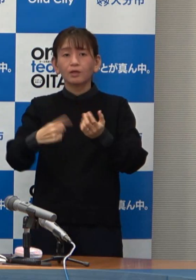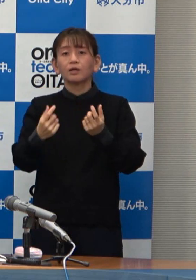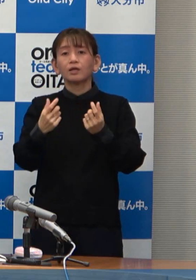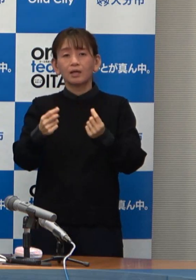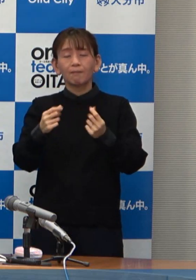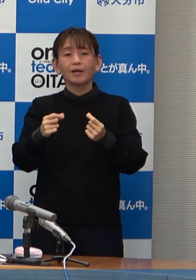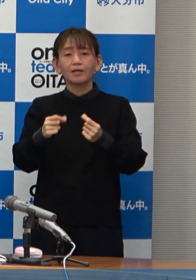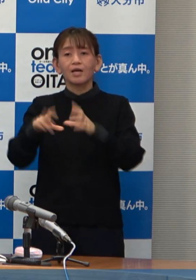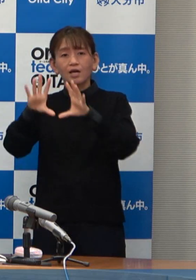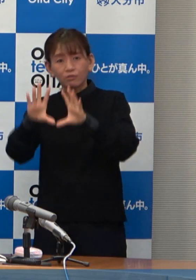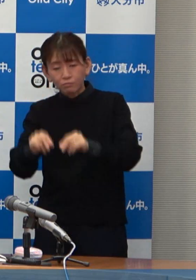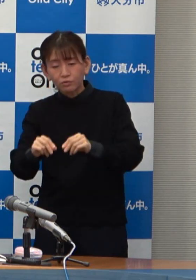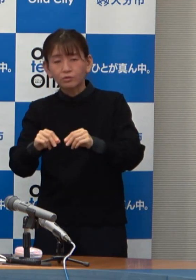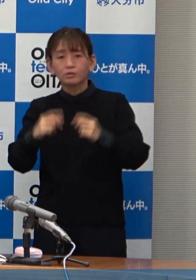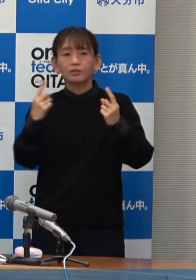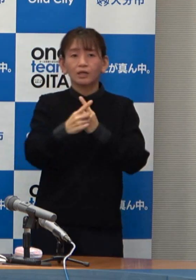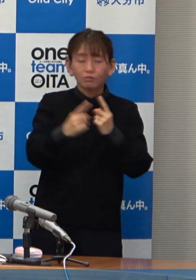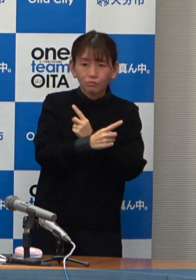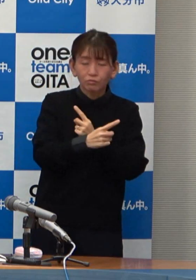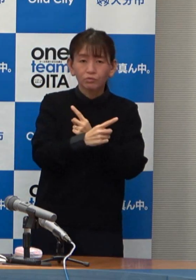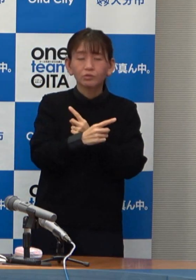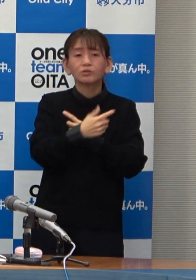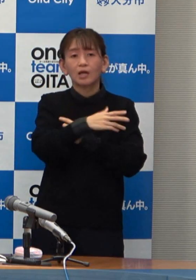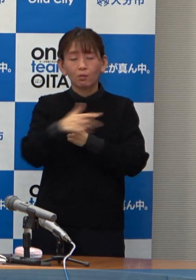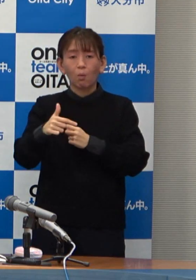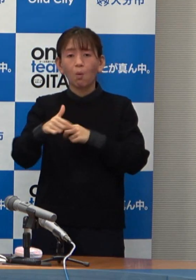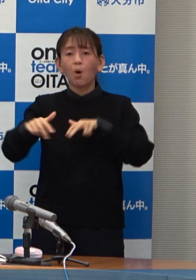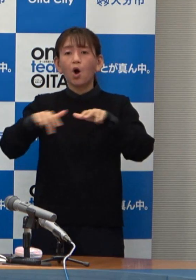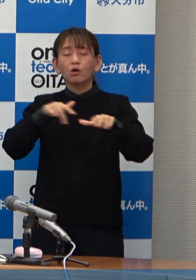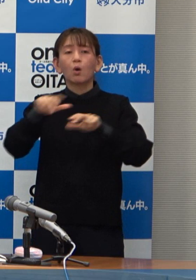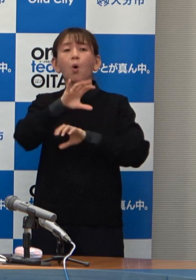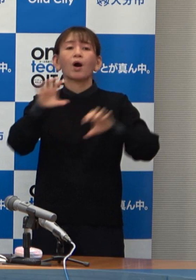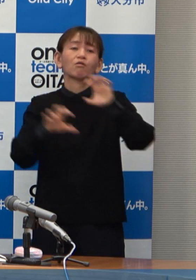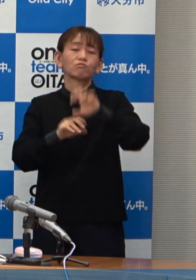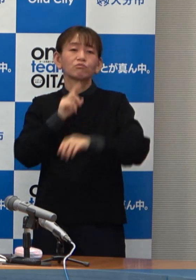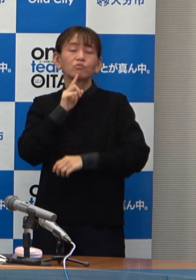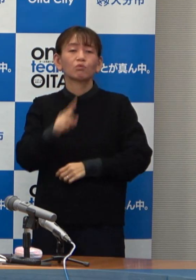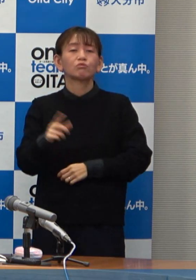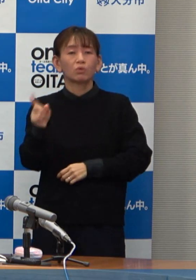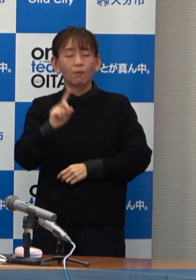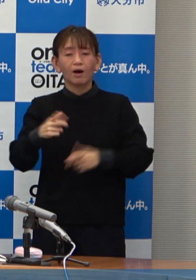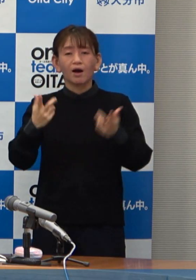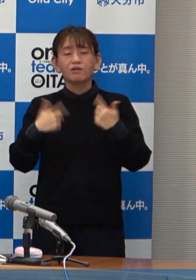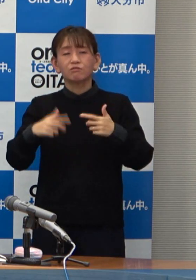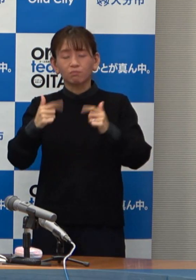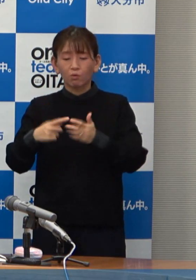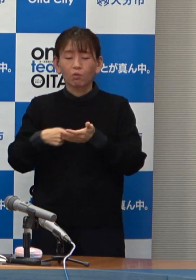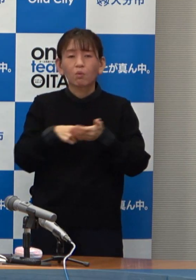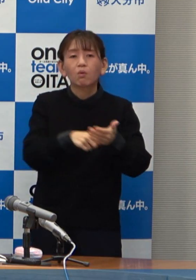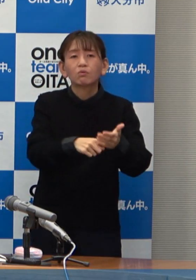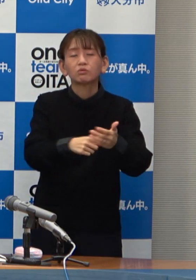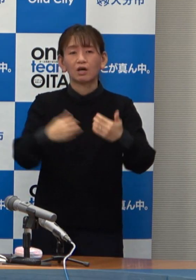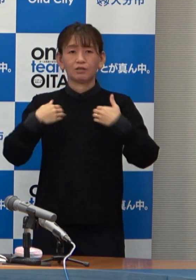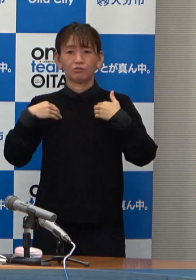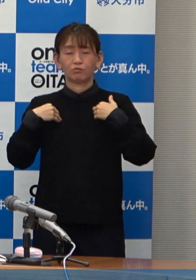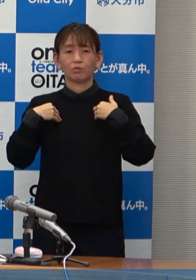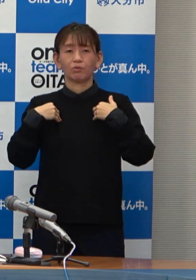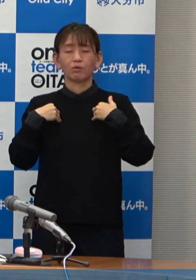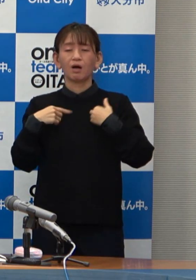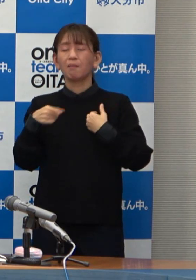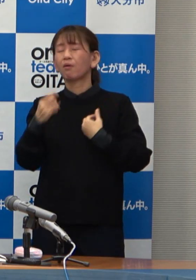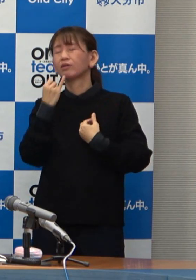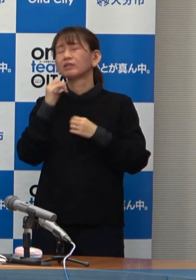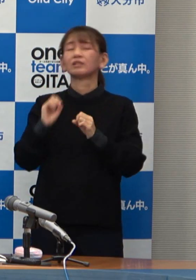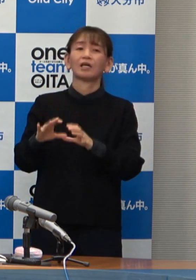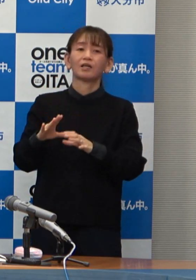ビルドの考え方で格っていうものは普段の努力が絶対に必要なものでもういいやっていうことはない